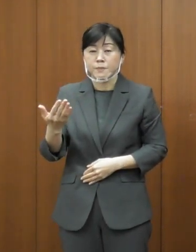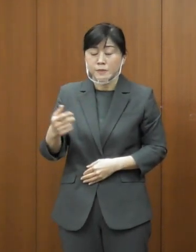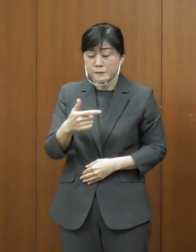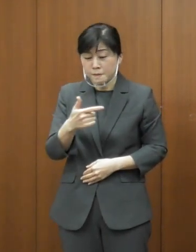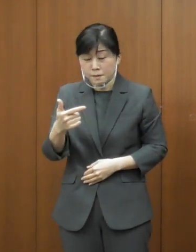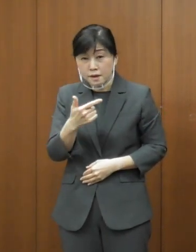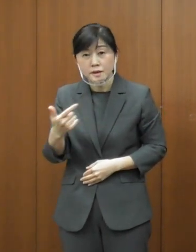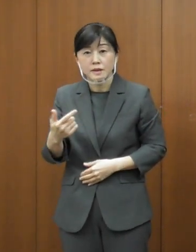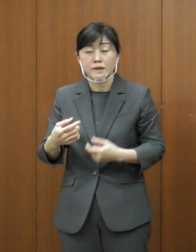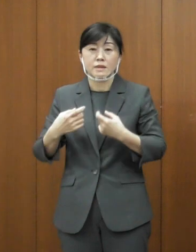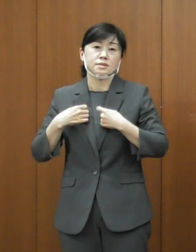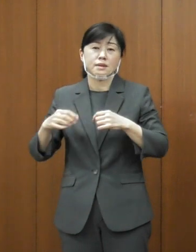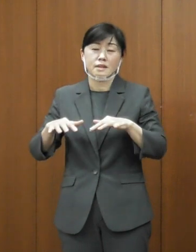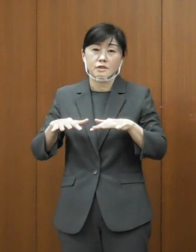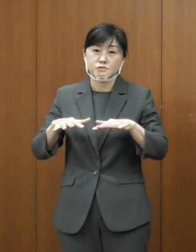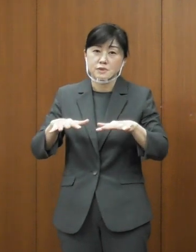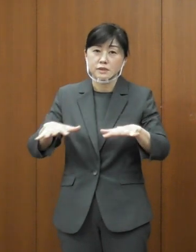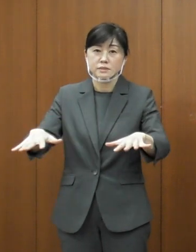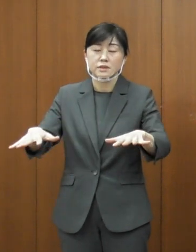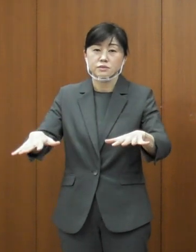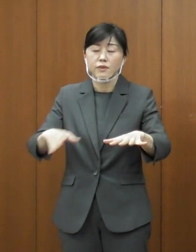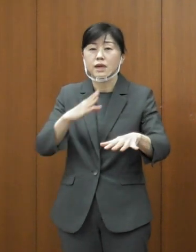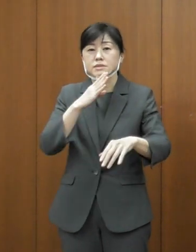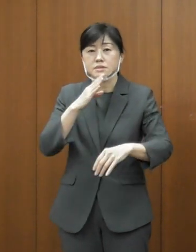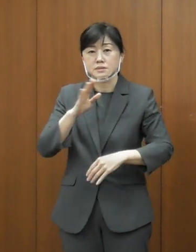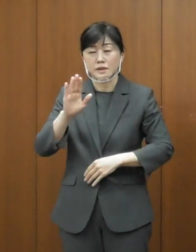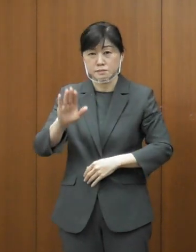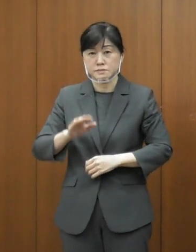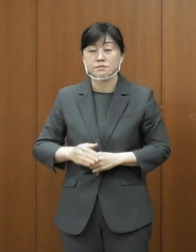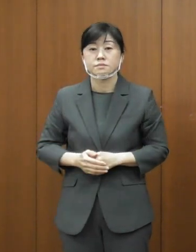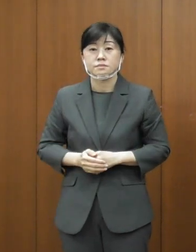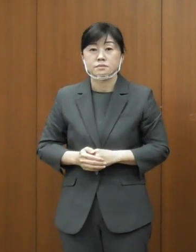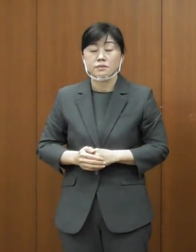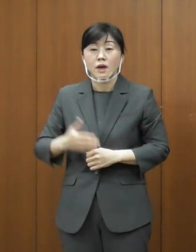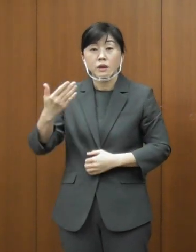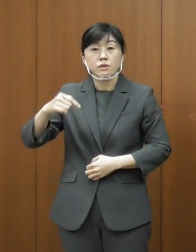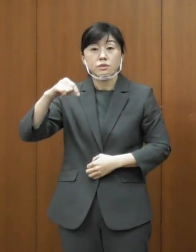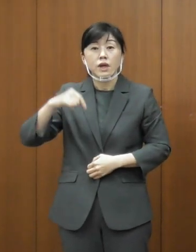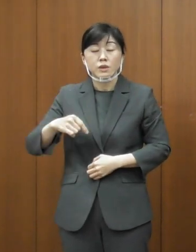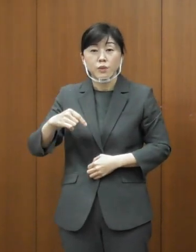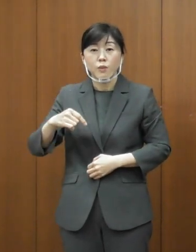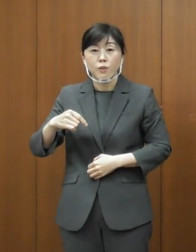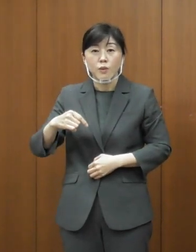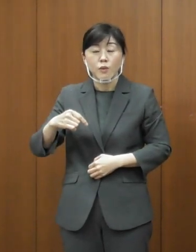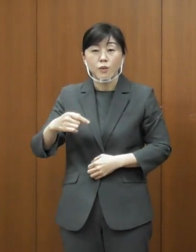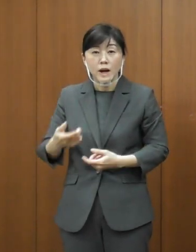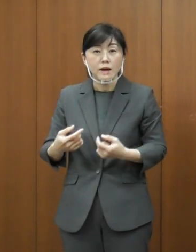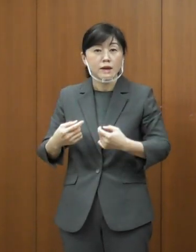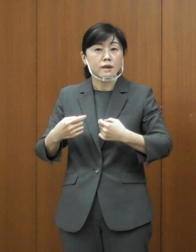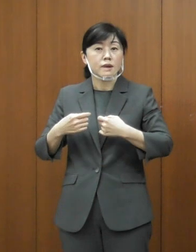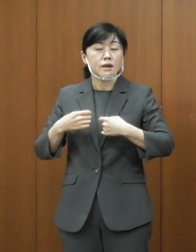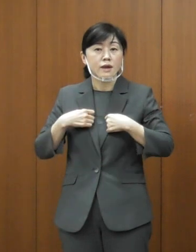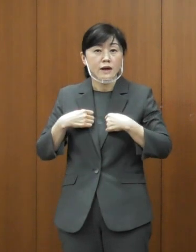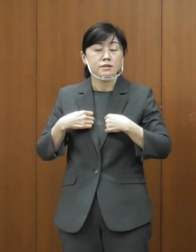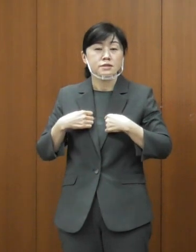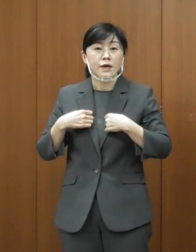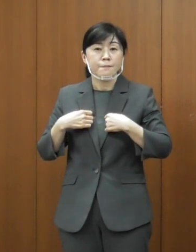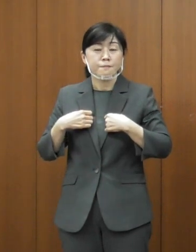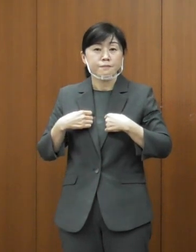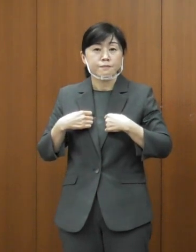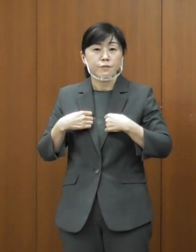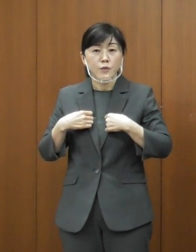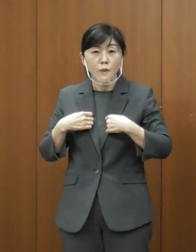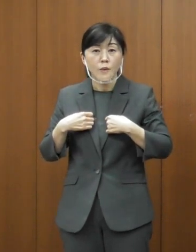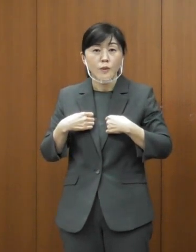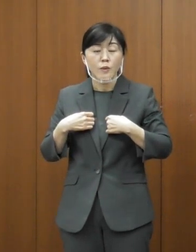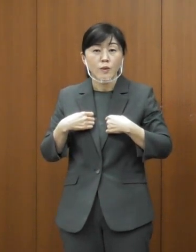きく広がっているということでございます。区内の市中感染率の指標